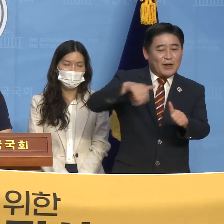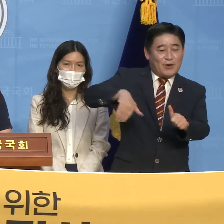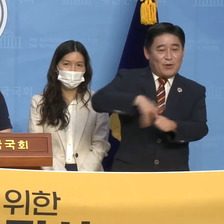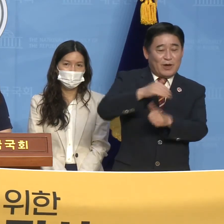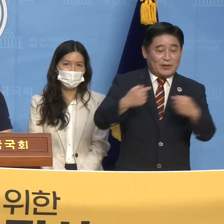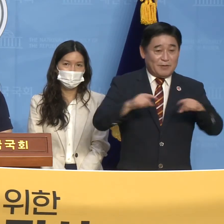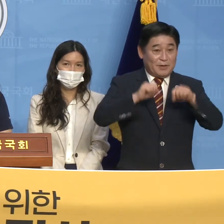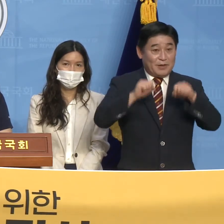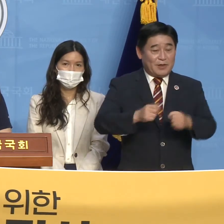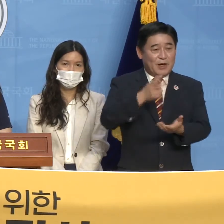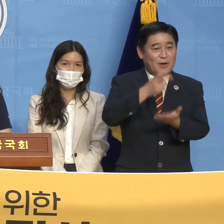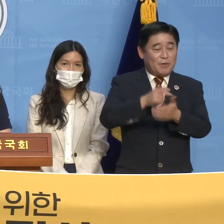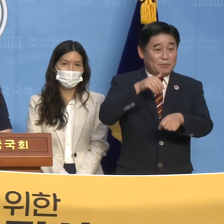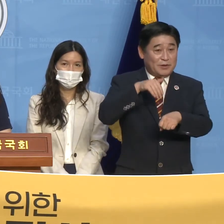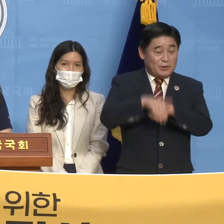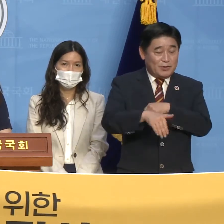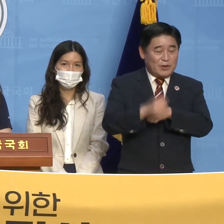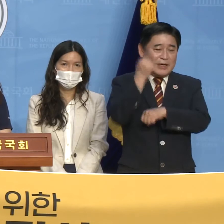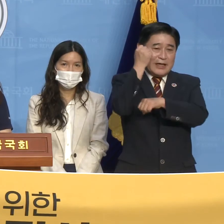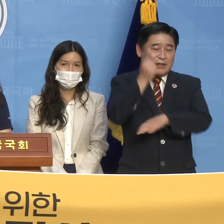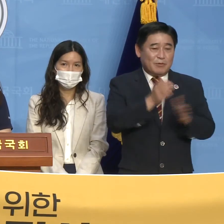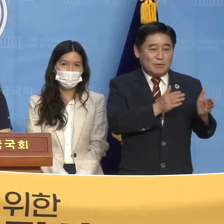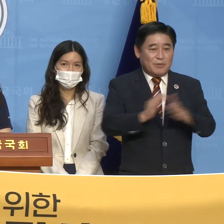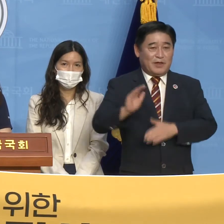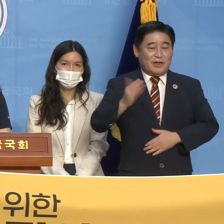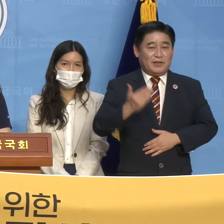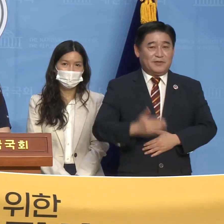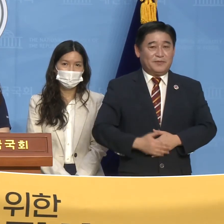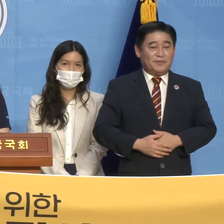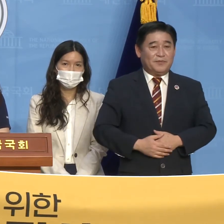있는 법적, 제도적 기반을 마련해야 할 것이다.